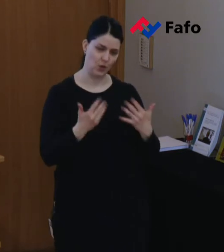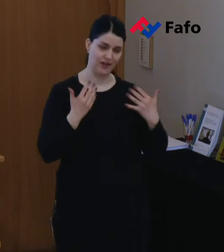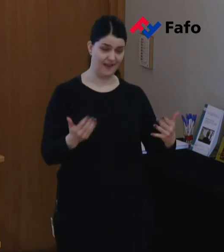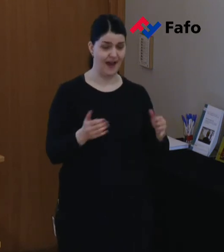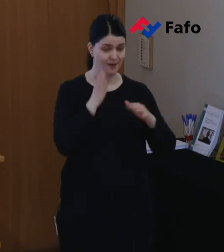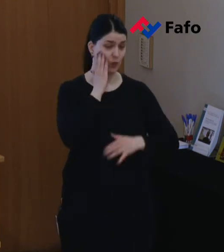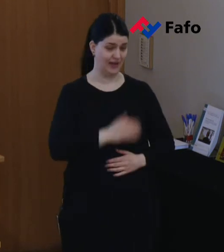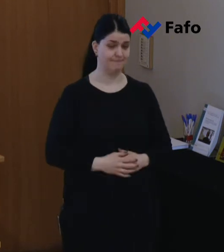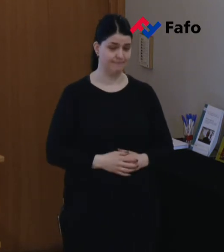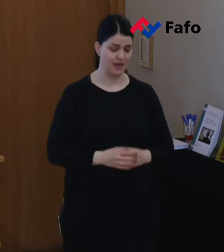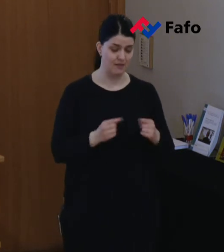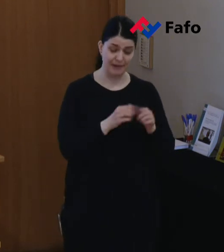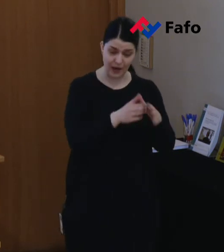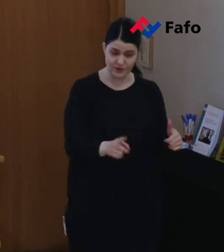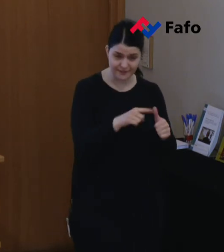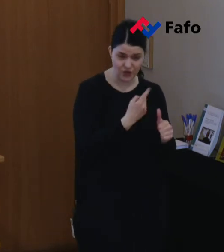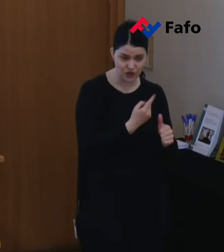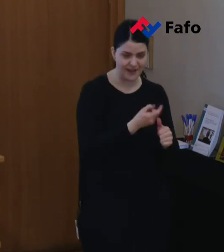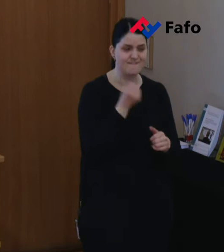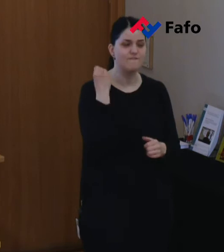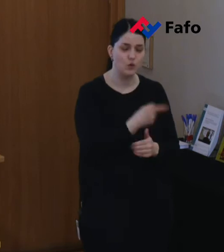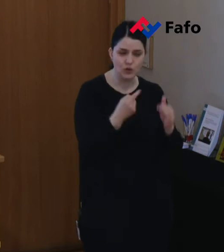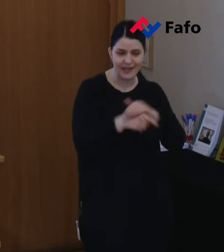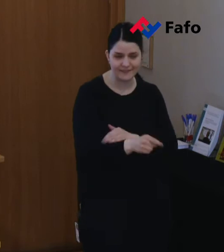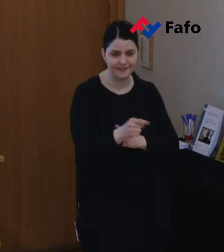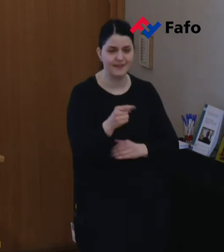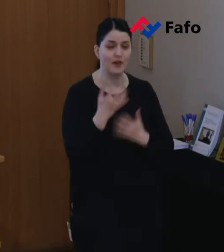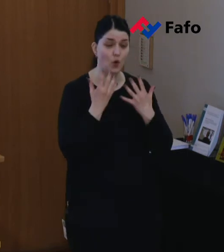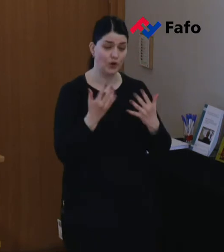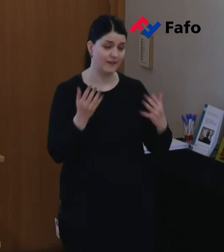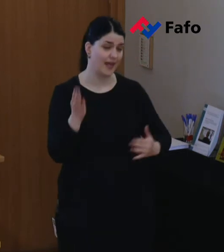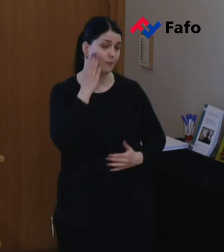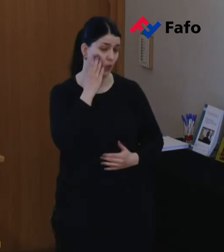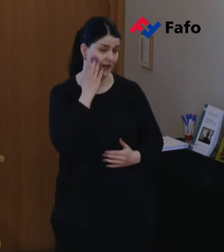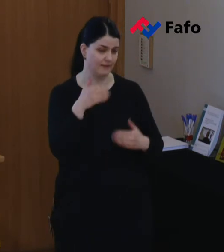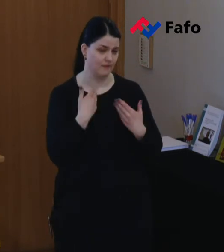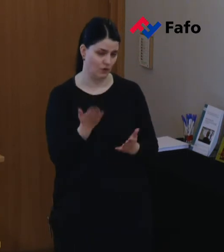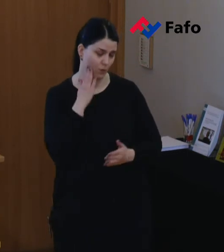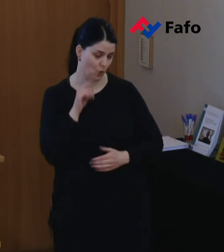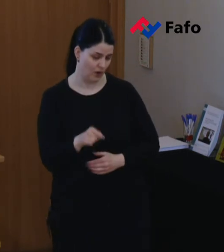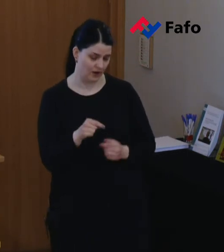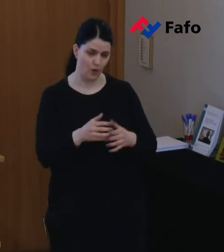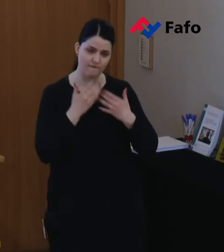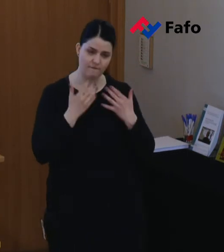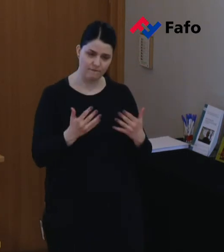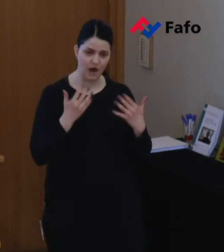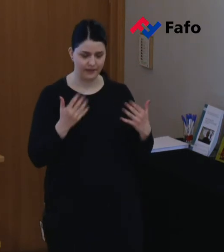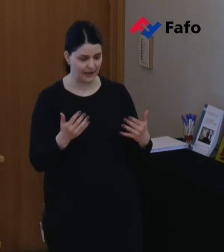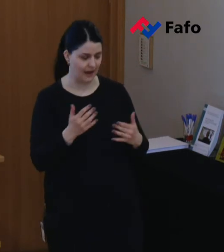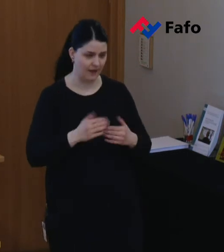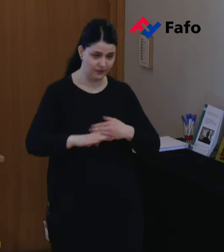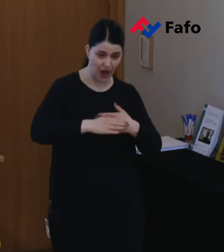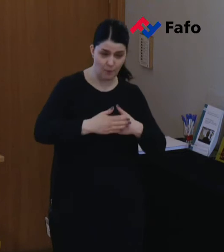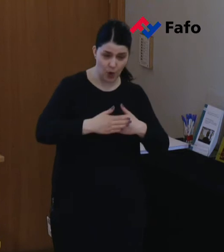Housing First så det sånn at man flytter folk raskt inn i ordinære boliger, i vanlige nabolag og med fleksible